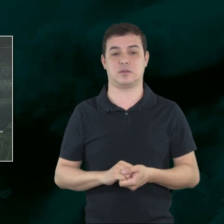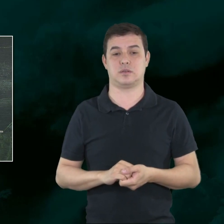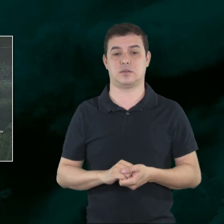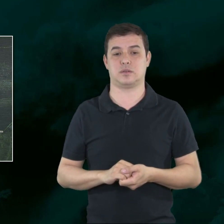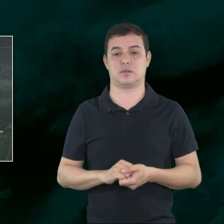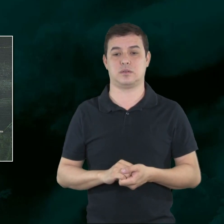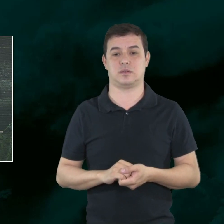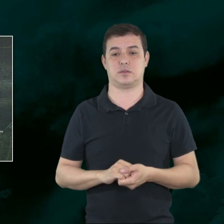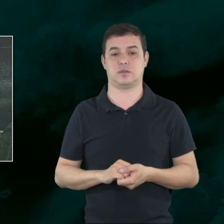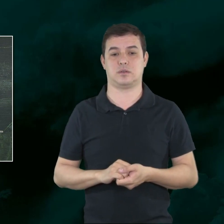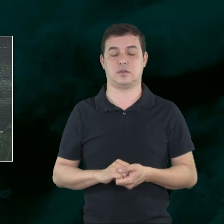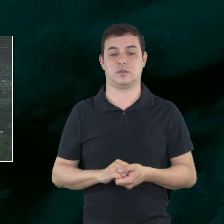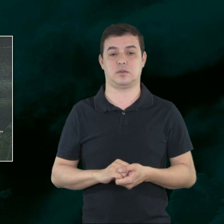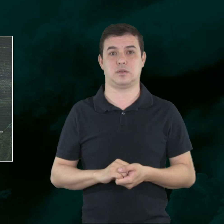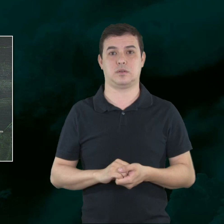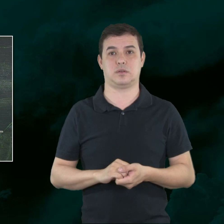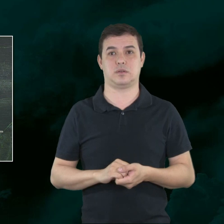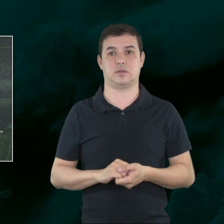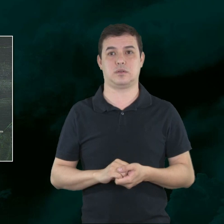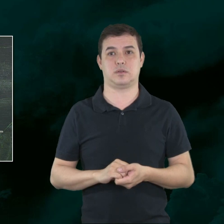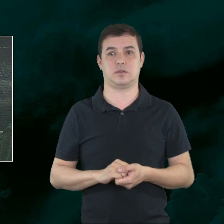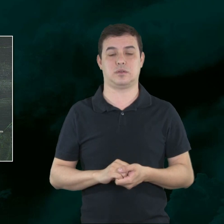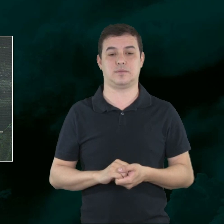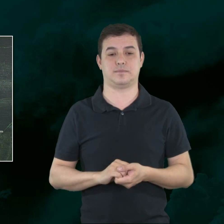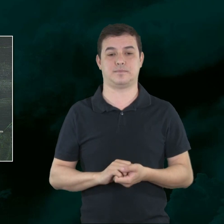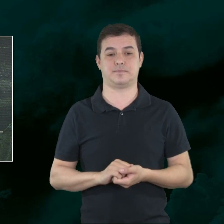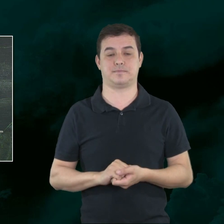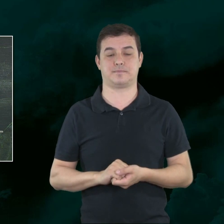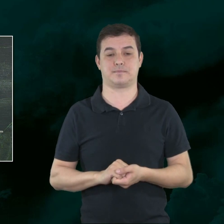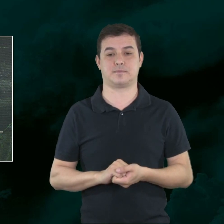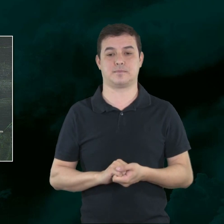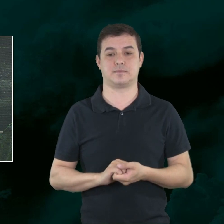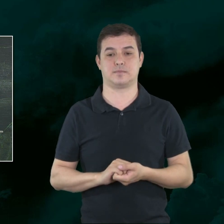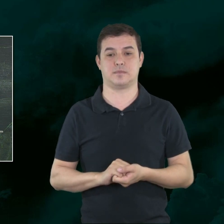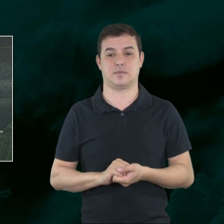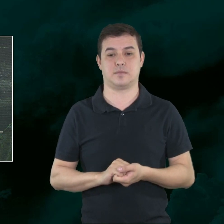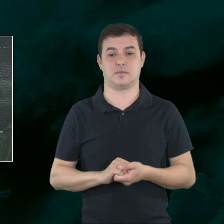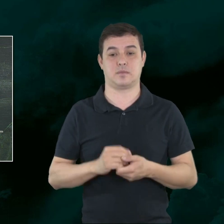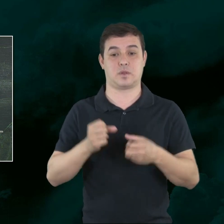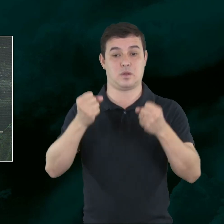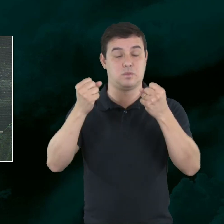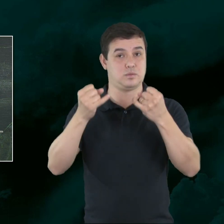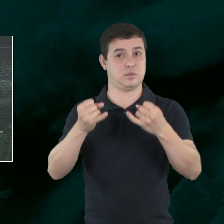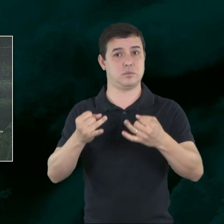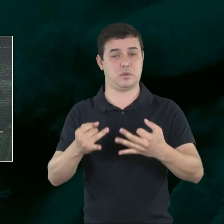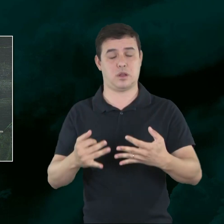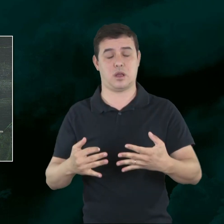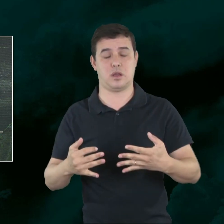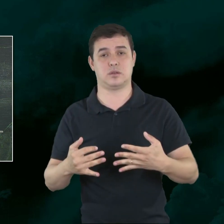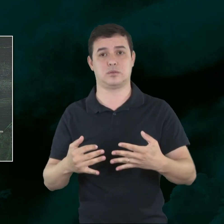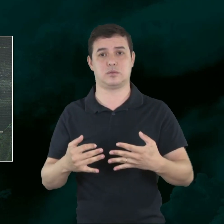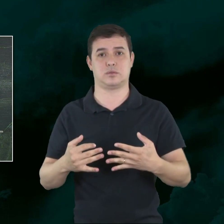com Ele, nós vos exortamos. Já foi explicado para vocês